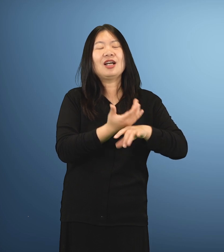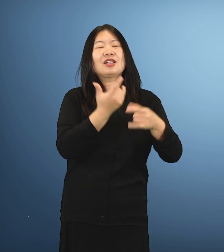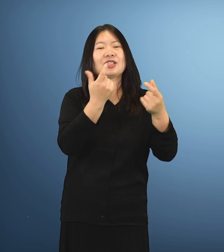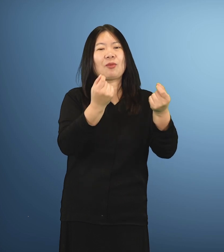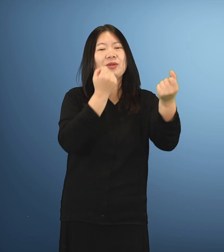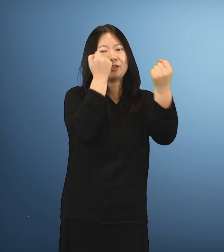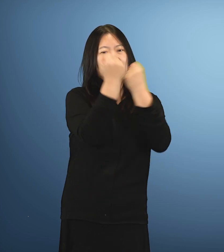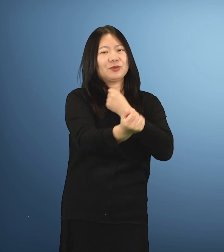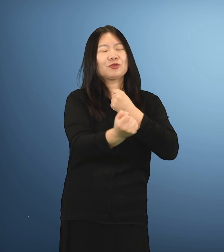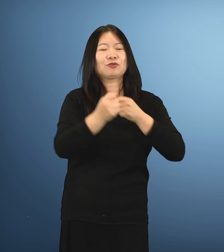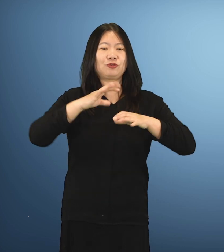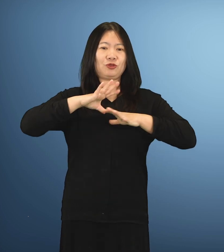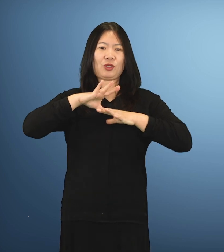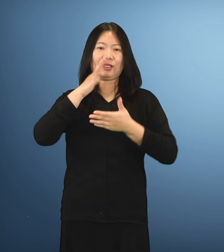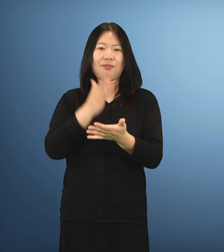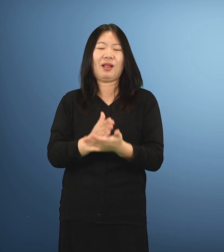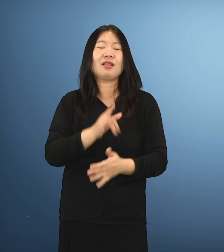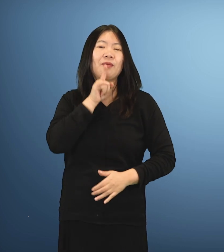두려워하지 마라.